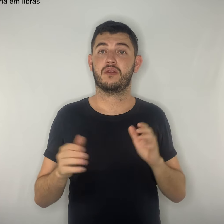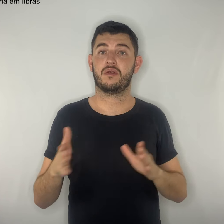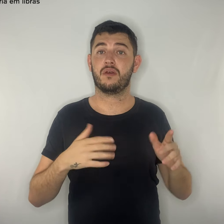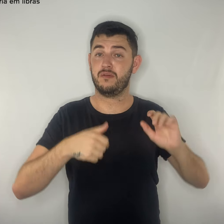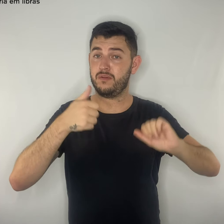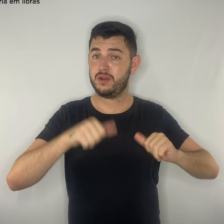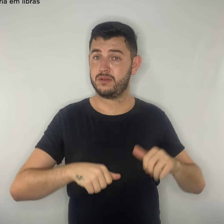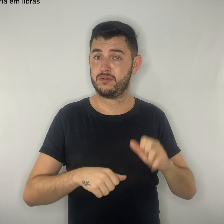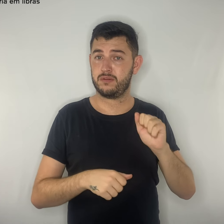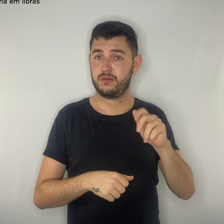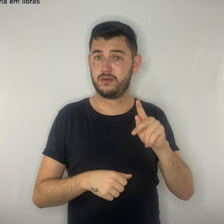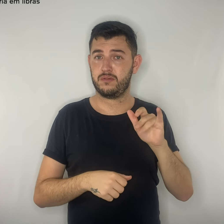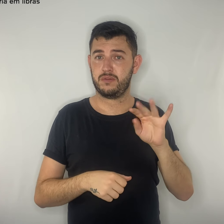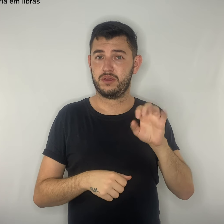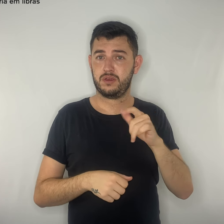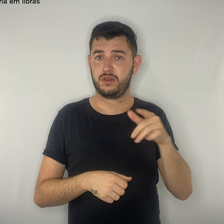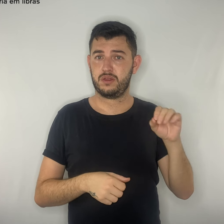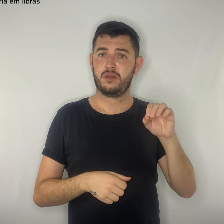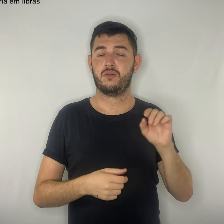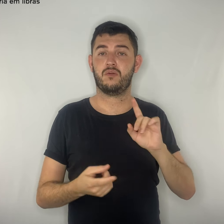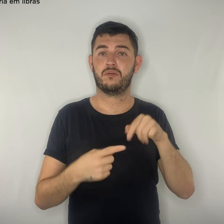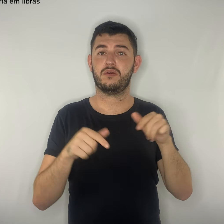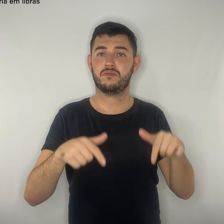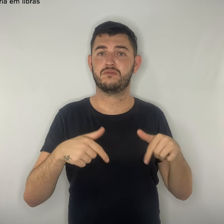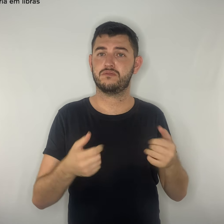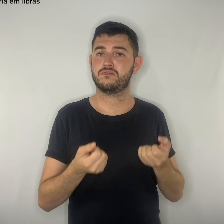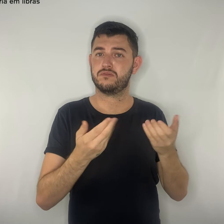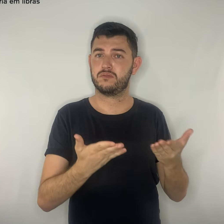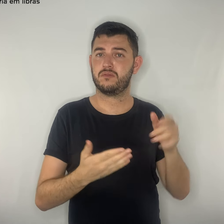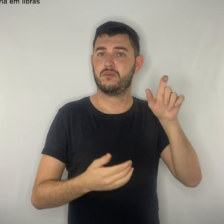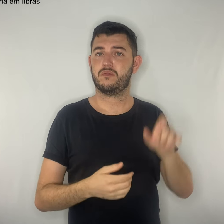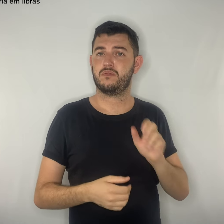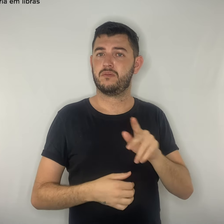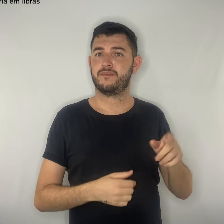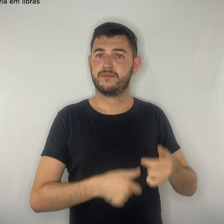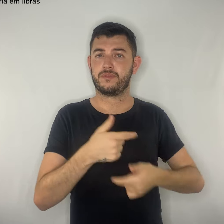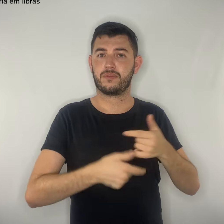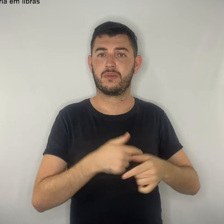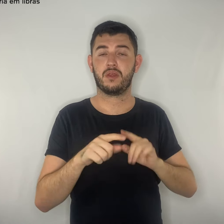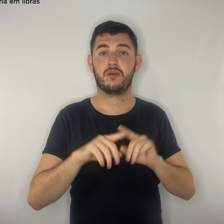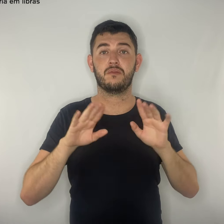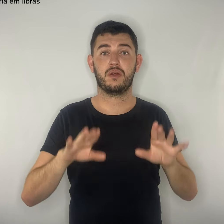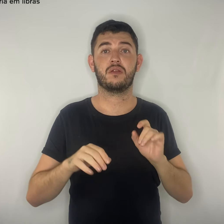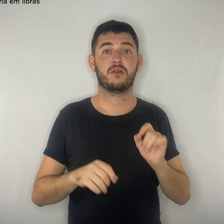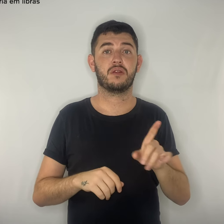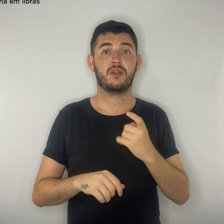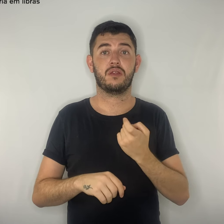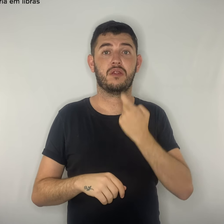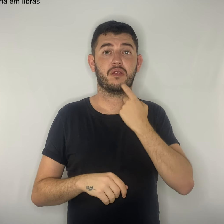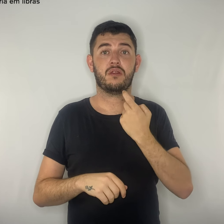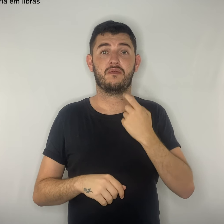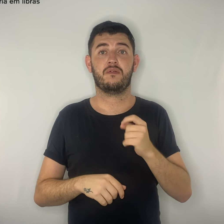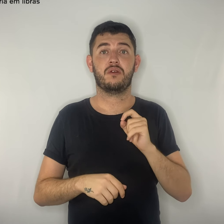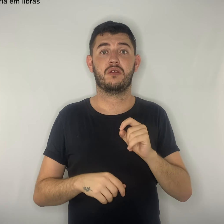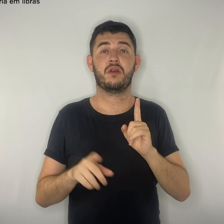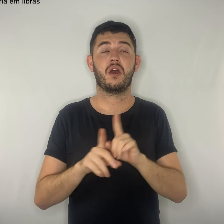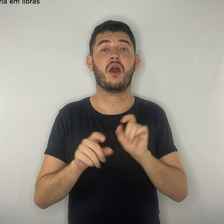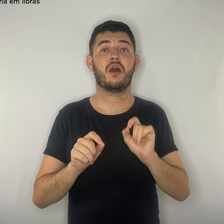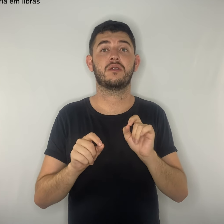dia 12 de janeiro a secretaria de educação disponibiliza o cronograma para o procedimento de